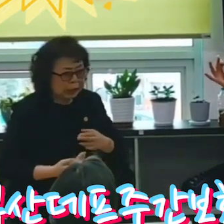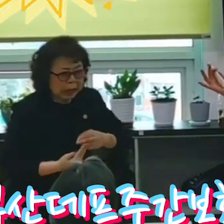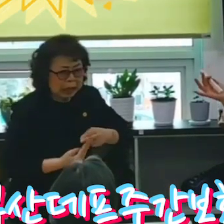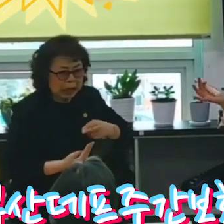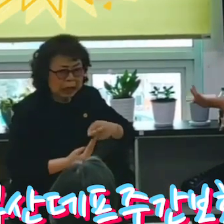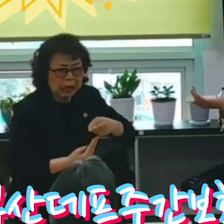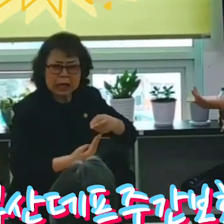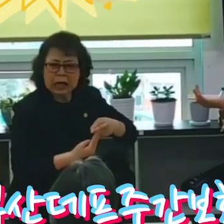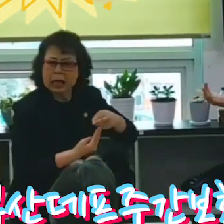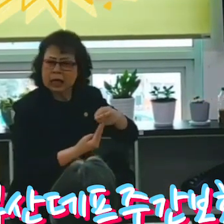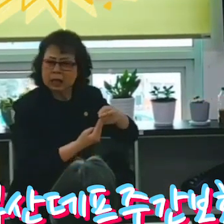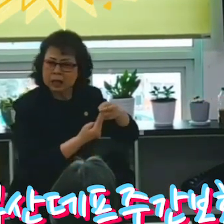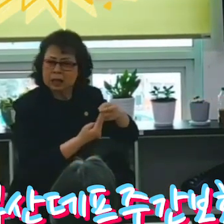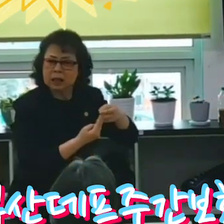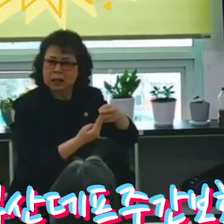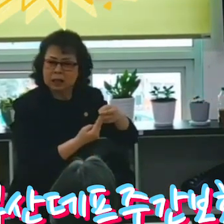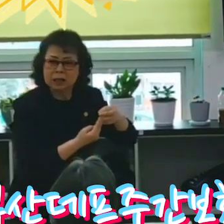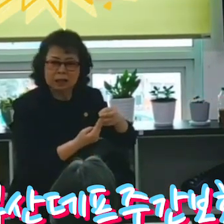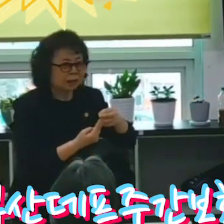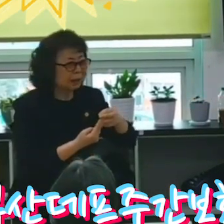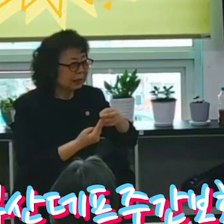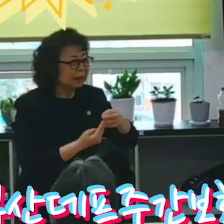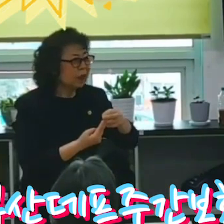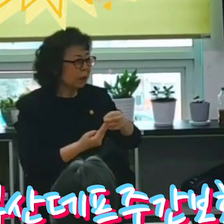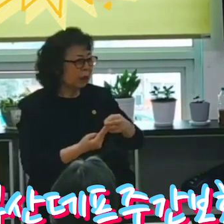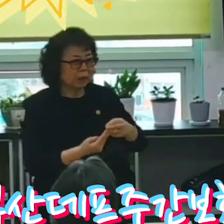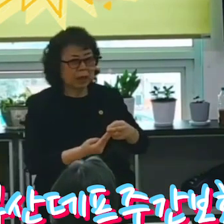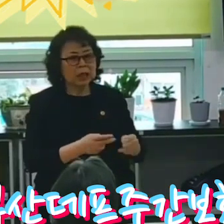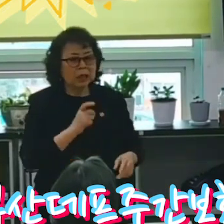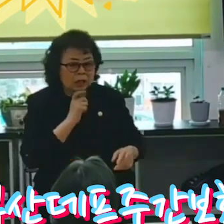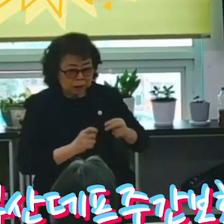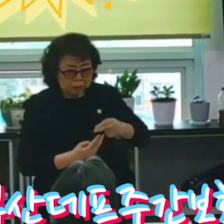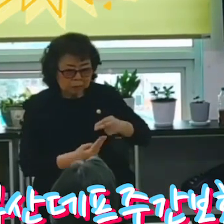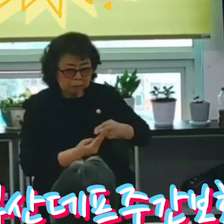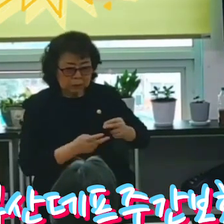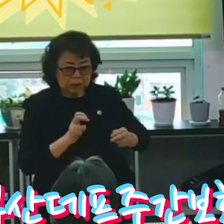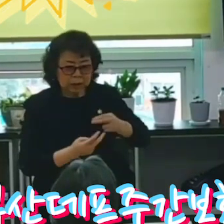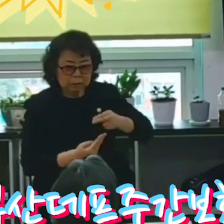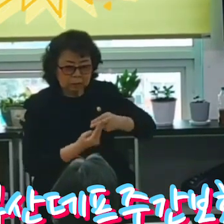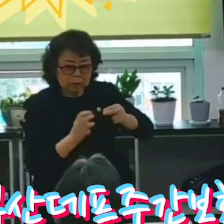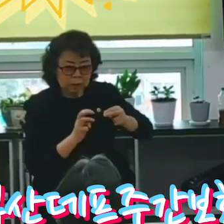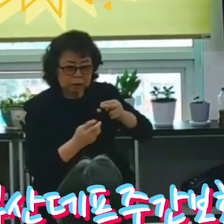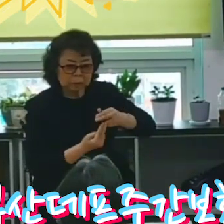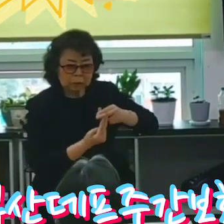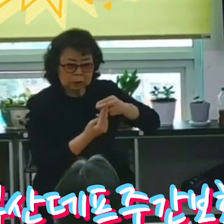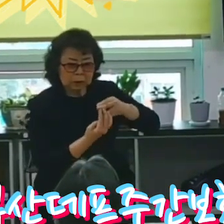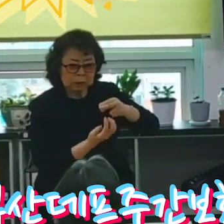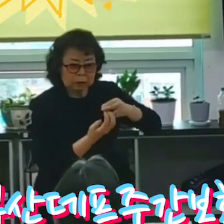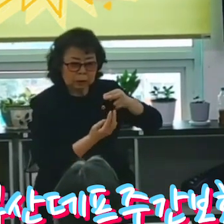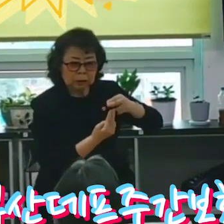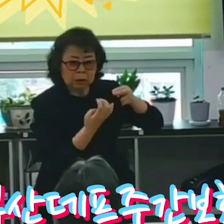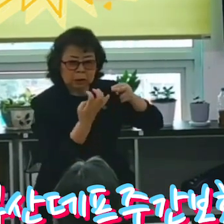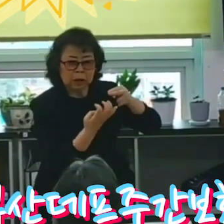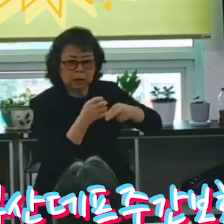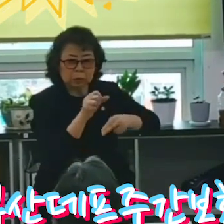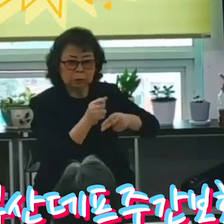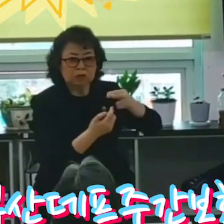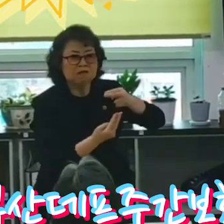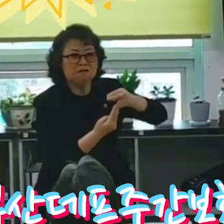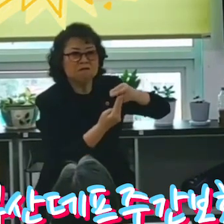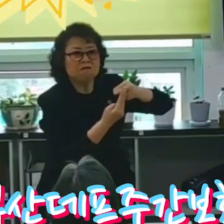쌓여요. 어느 사이의 공간에 쌓이다 보면은 10점, 20점, 30점, 40점 계속 욕을